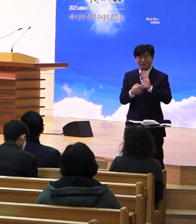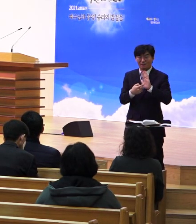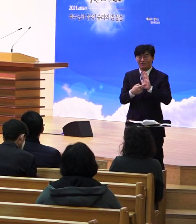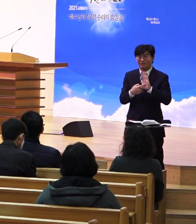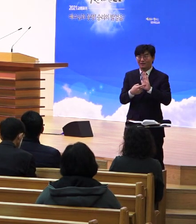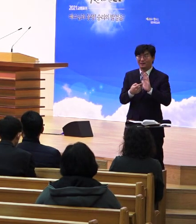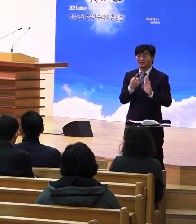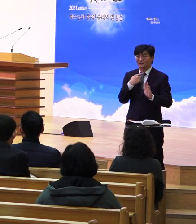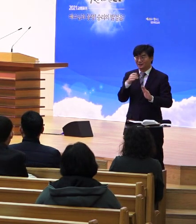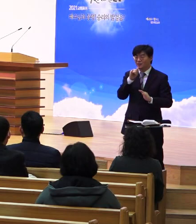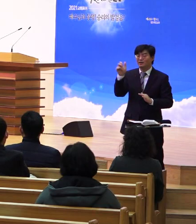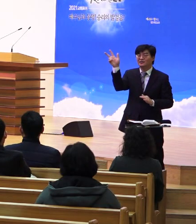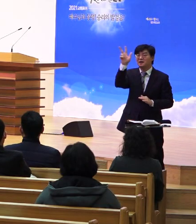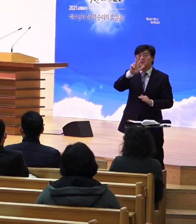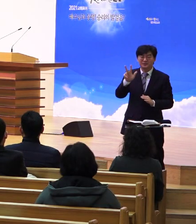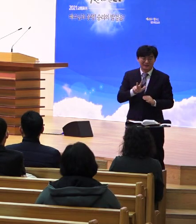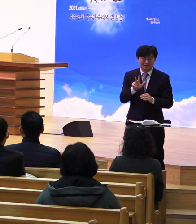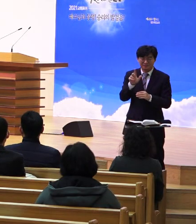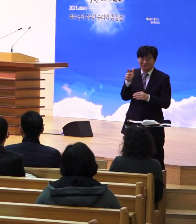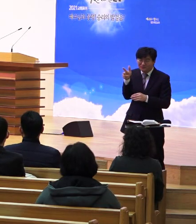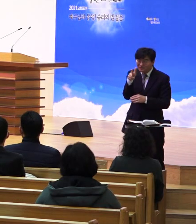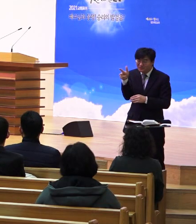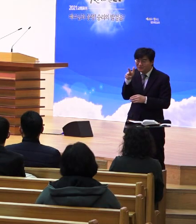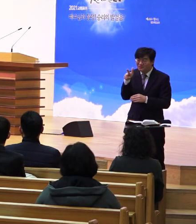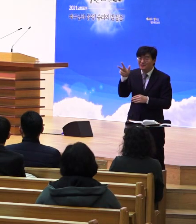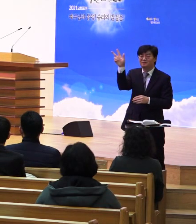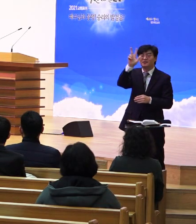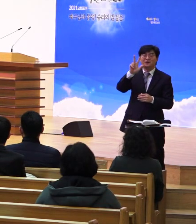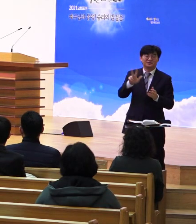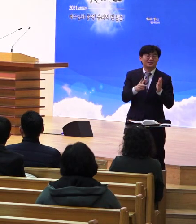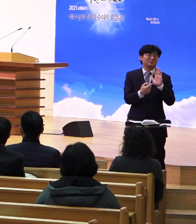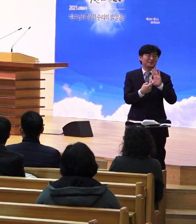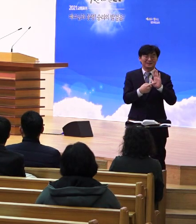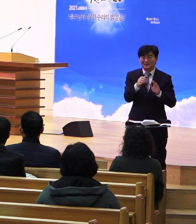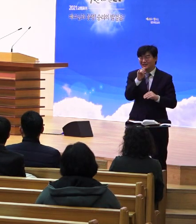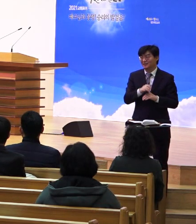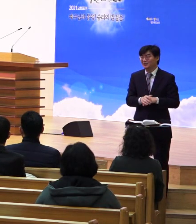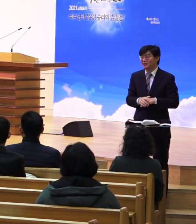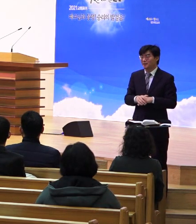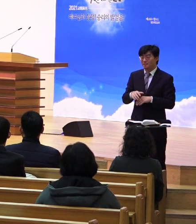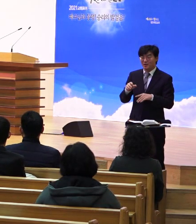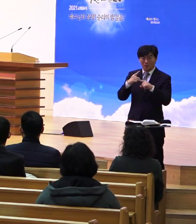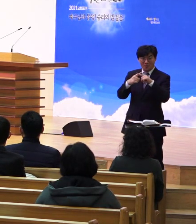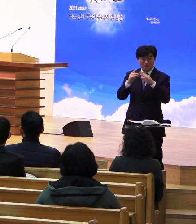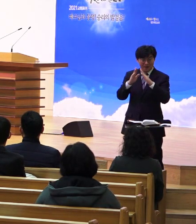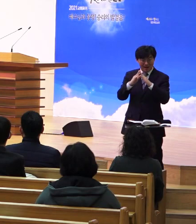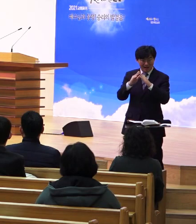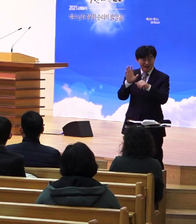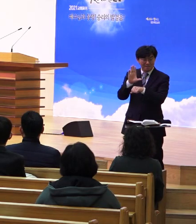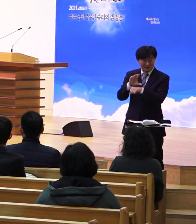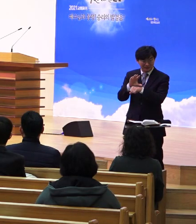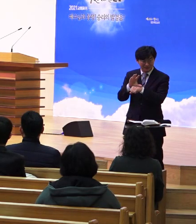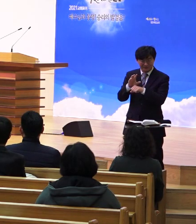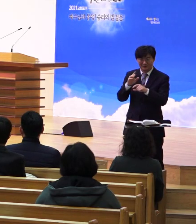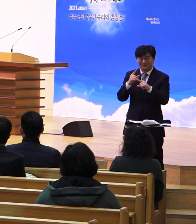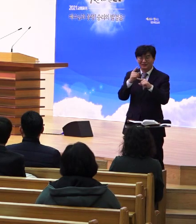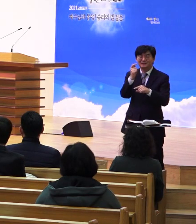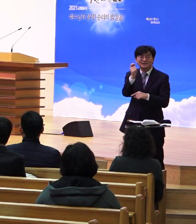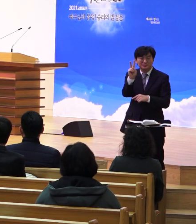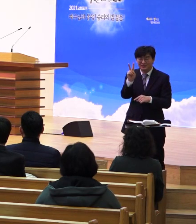누렸고 그 가운데 또 많은 분들이 그 다음 세대 그리고 우리 부모가 어떤 마음으로 우리 자녀와 함께 예배를 해야